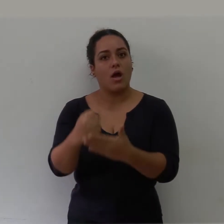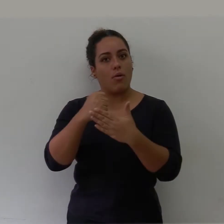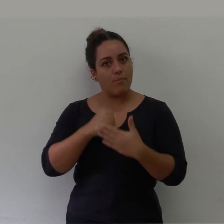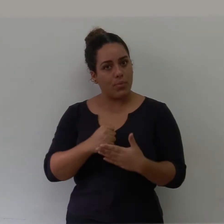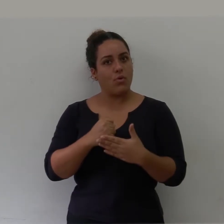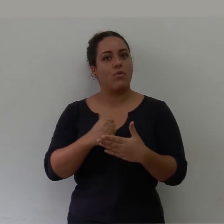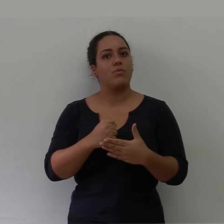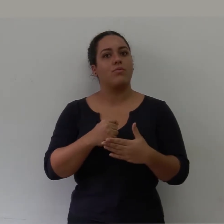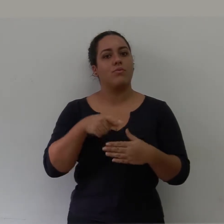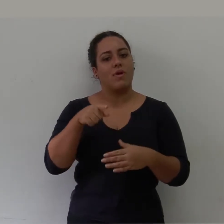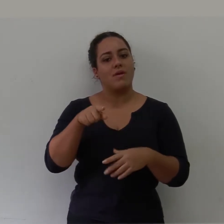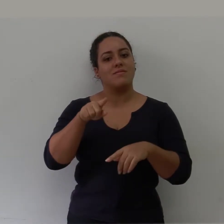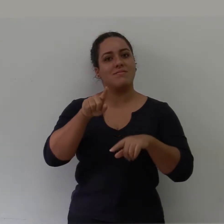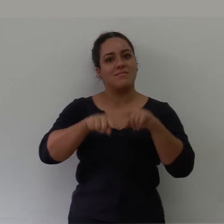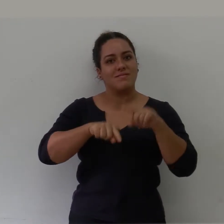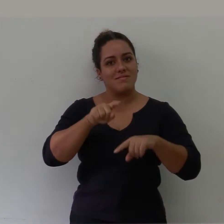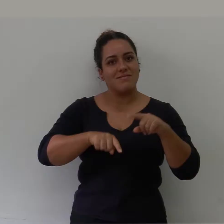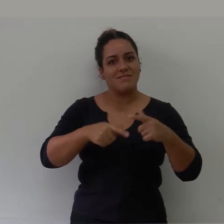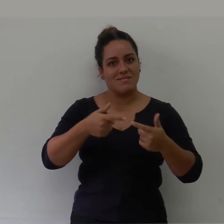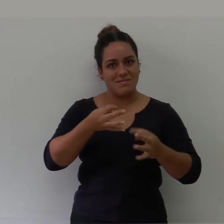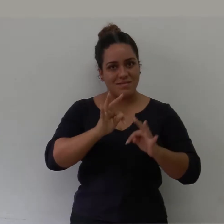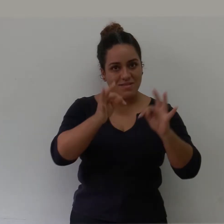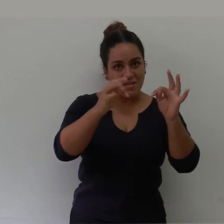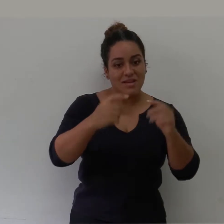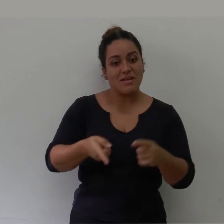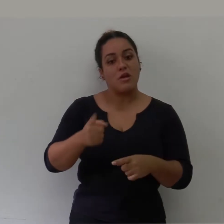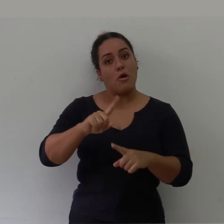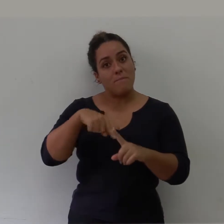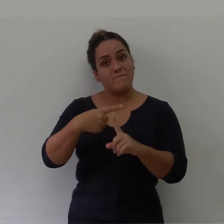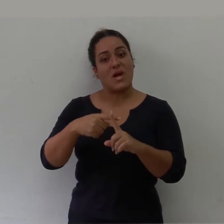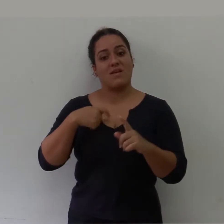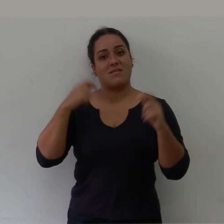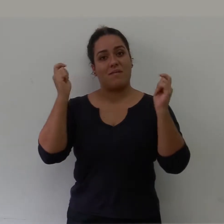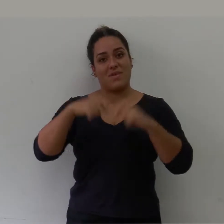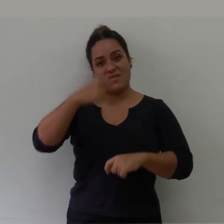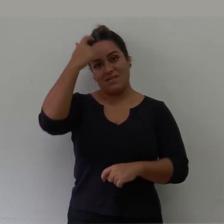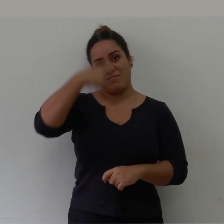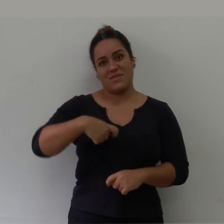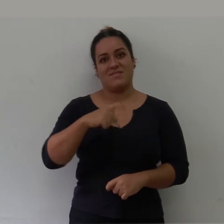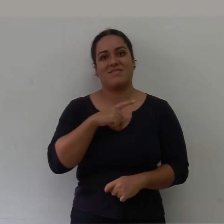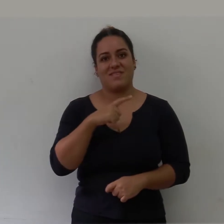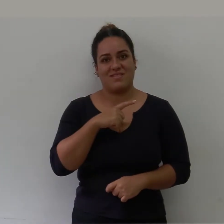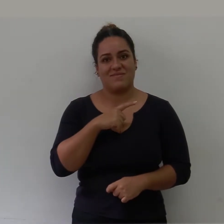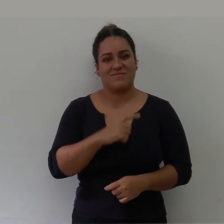o apoio da habilidade que esse sujeito com deficiência tem.